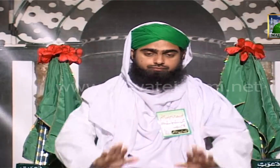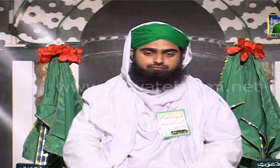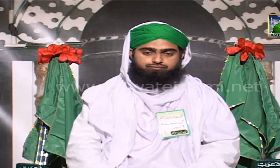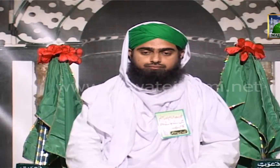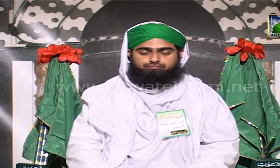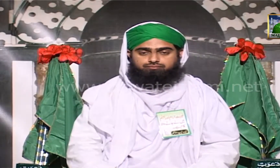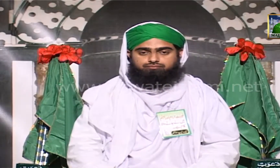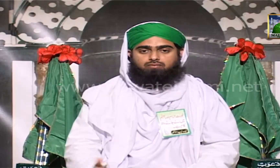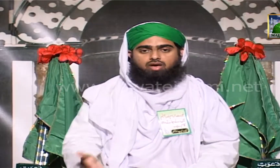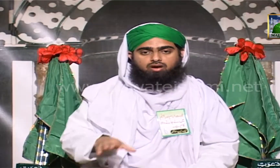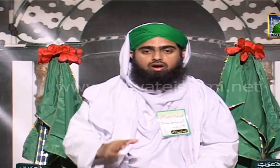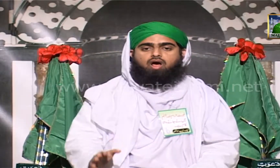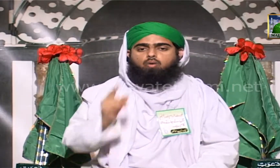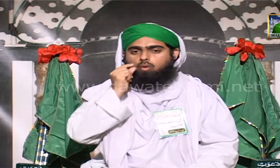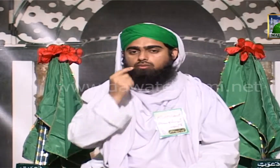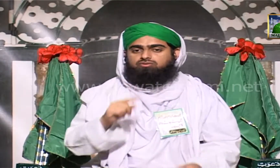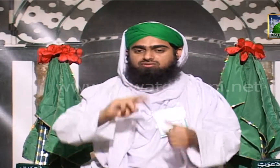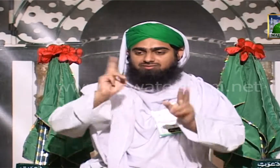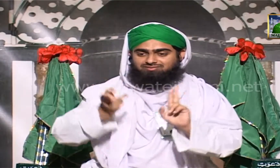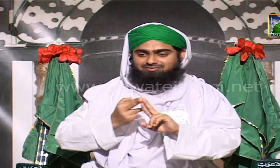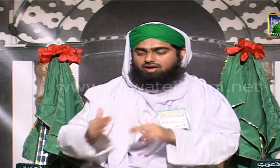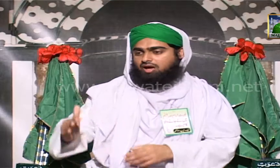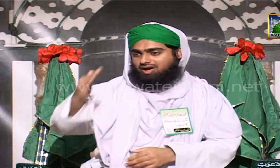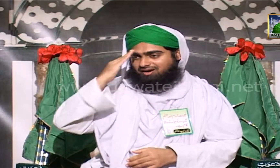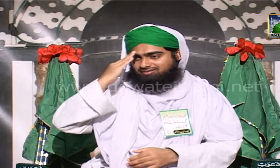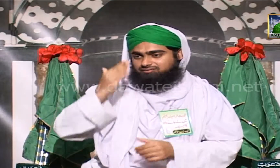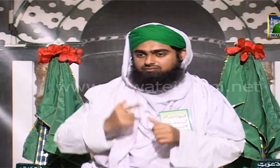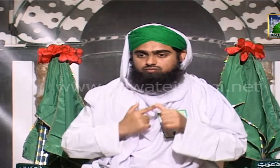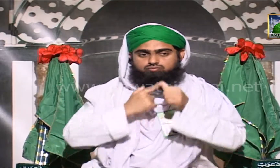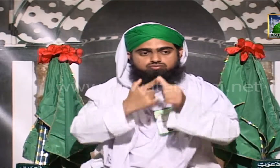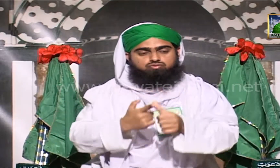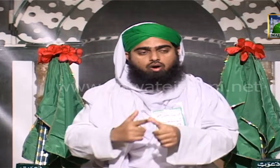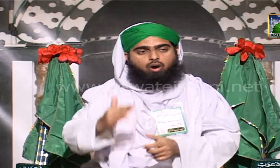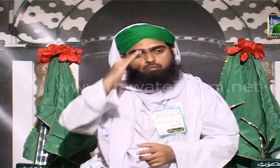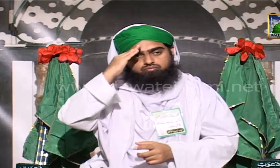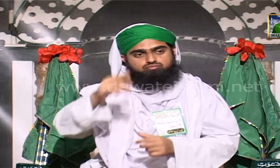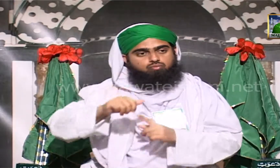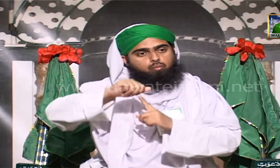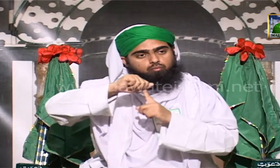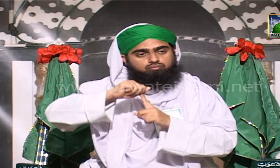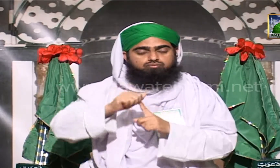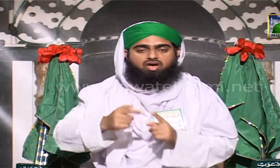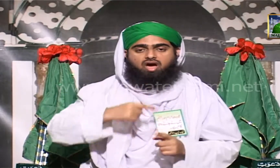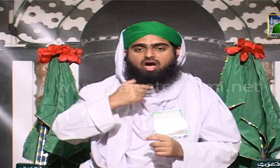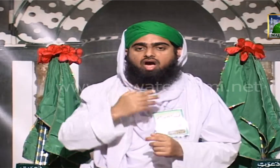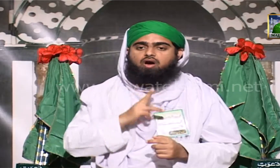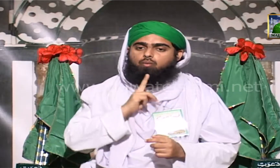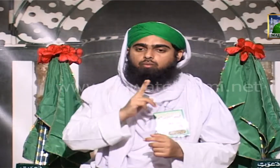اسی طرح سلام کا جواب بھی واجب ہے اور اتنی آواز سے واجب ہے کہ سلام کرنے والا سن لے.